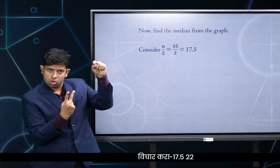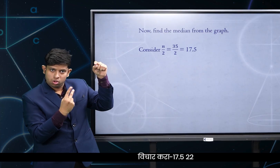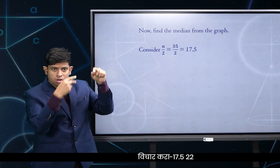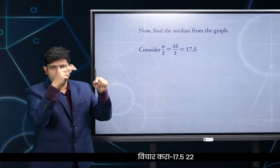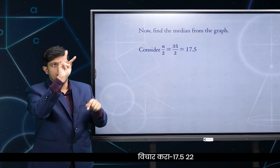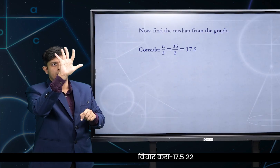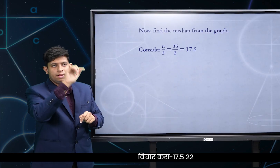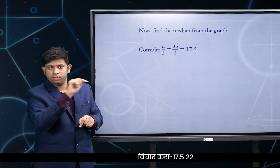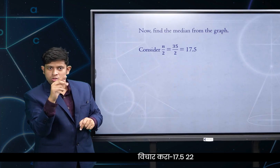17.5-22.